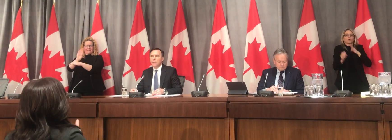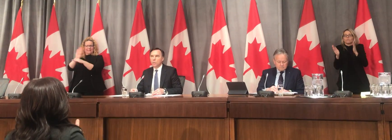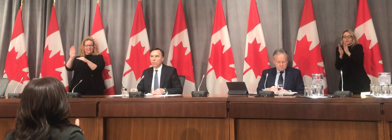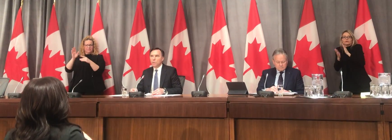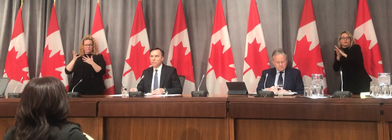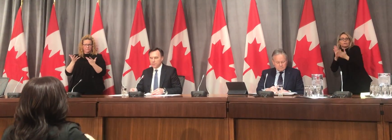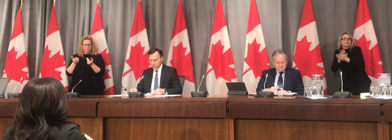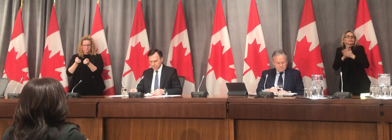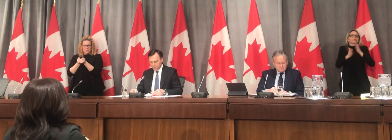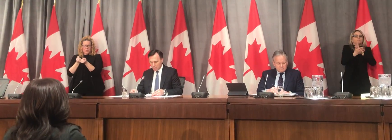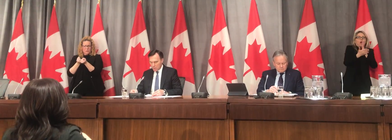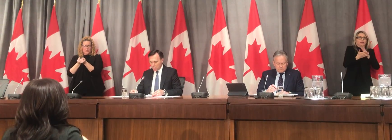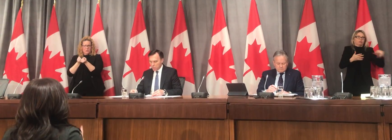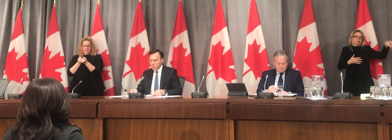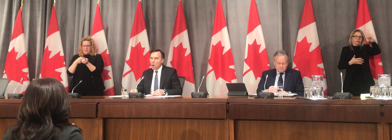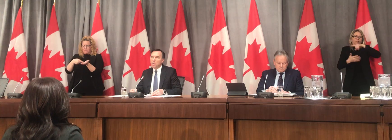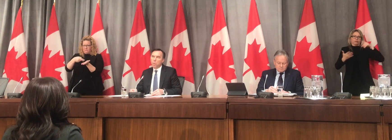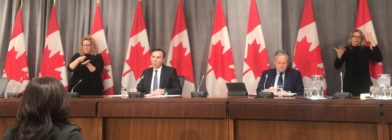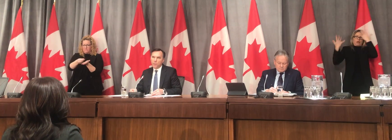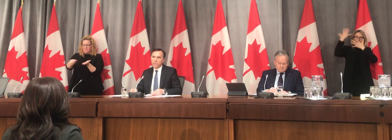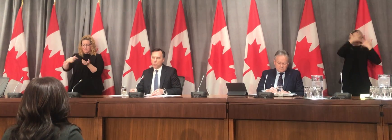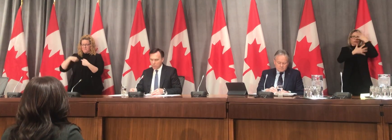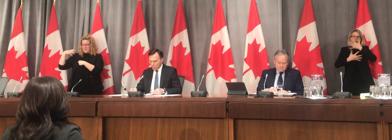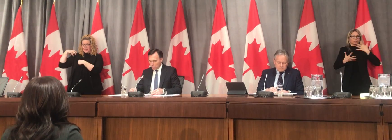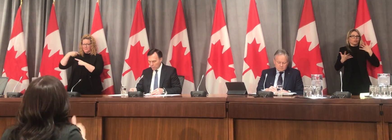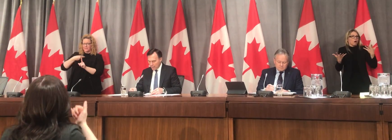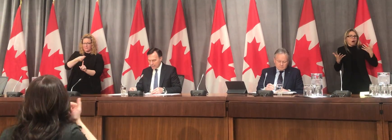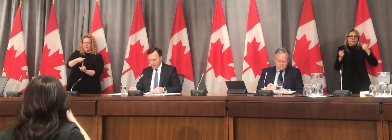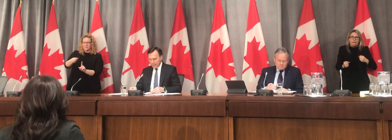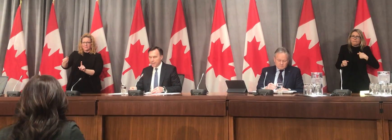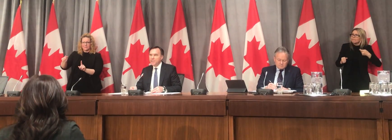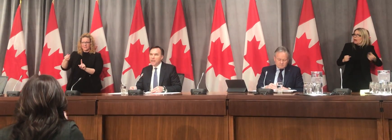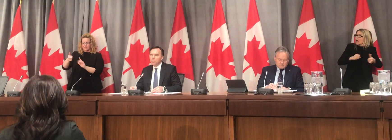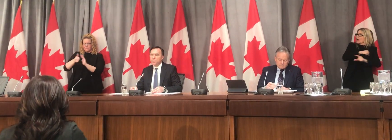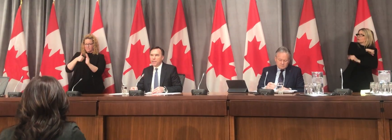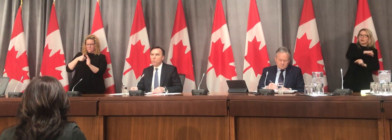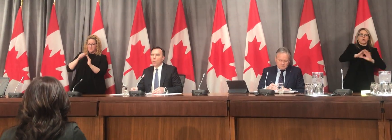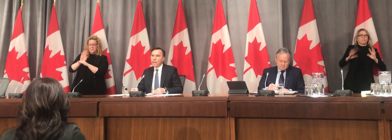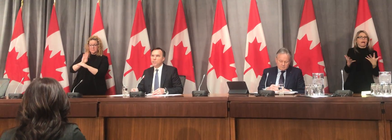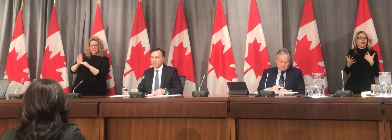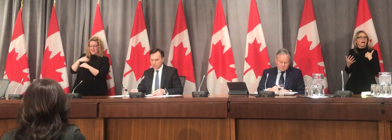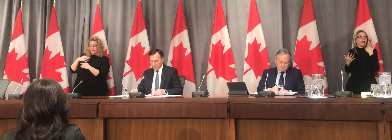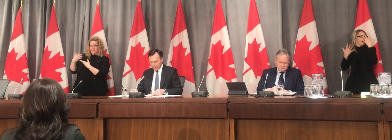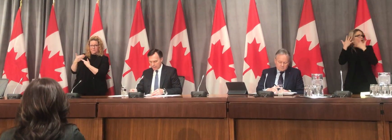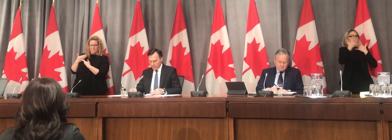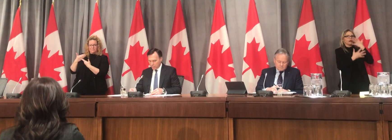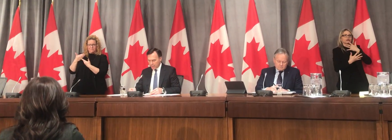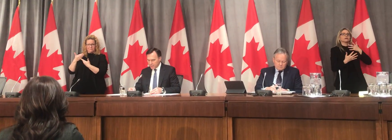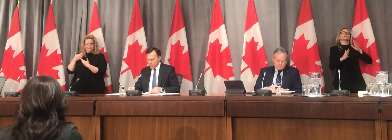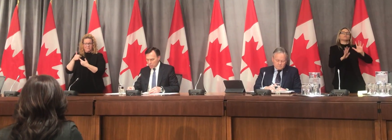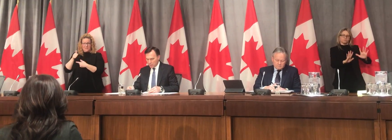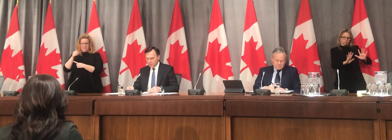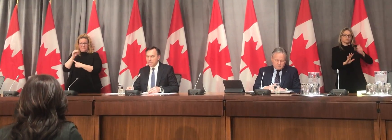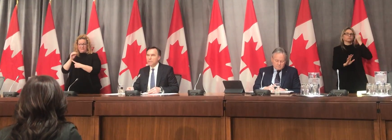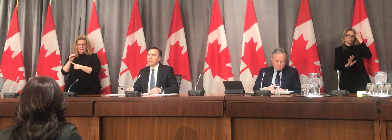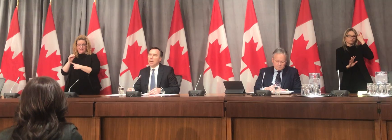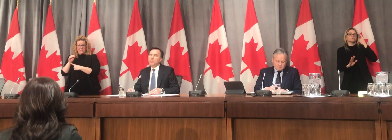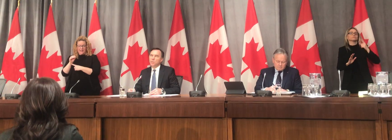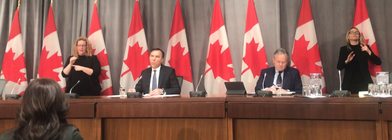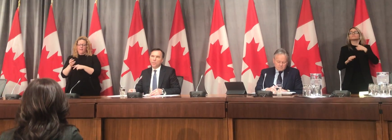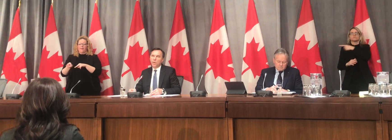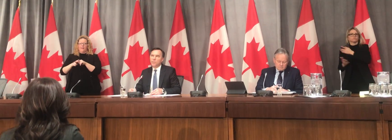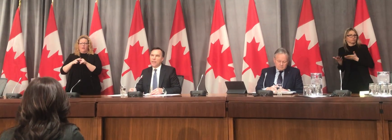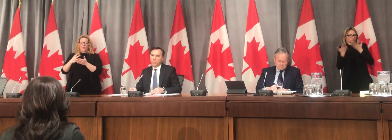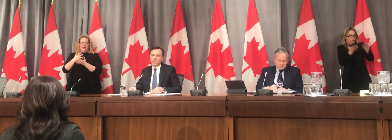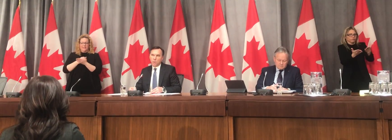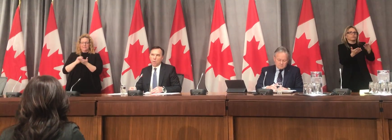keep paying their workers. For small employers, we will provide a 10% wage subsidy for the next 3 months, up